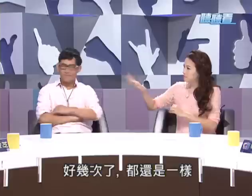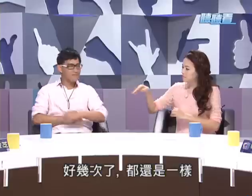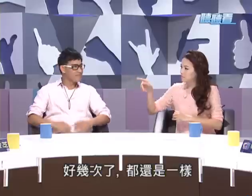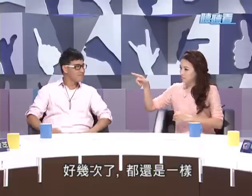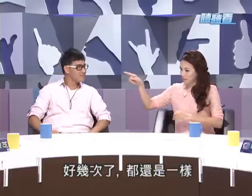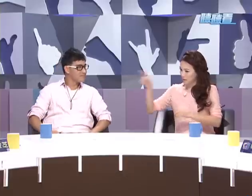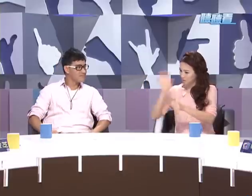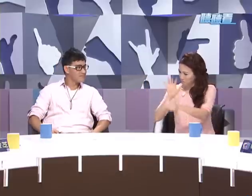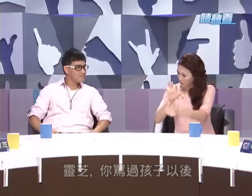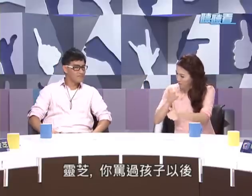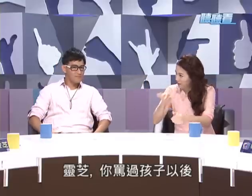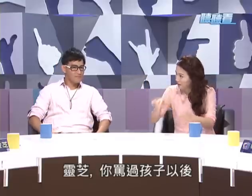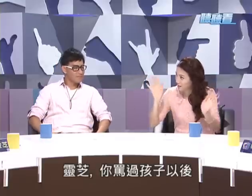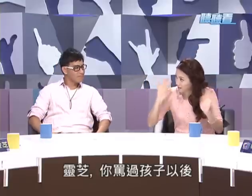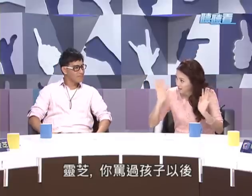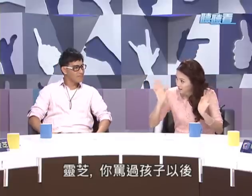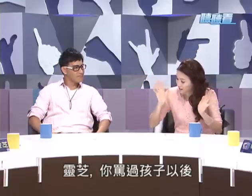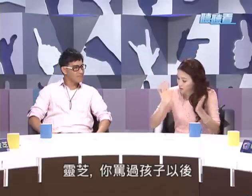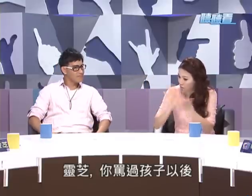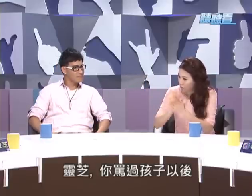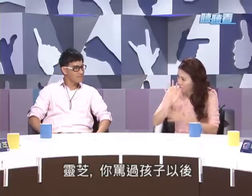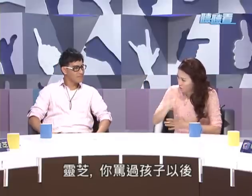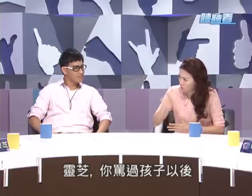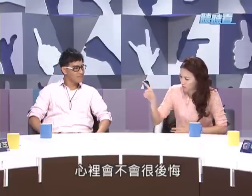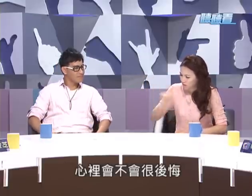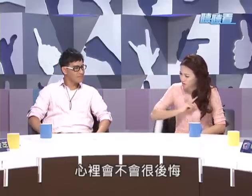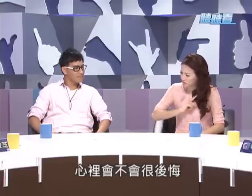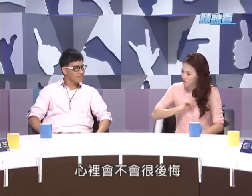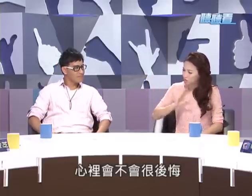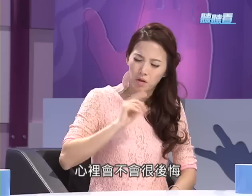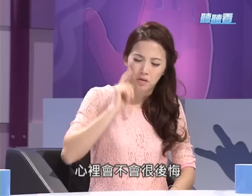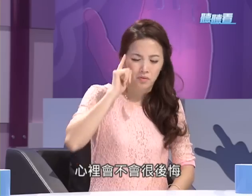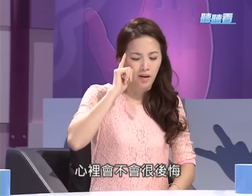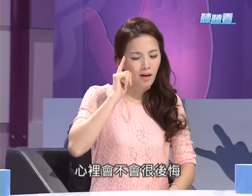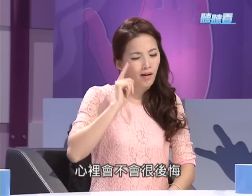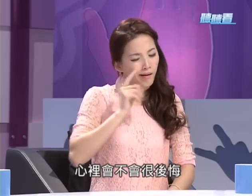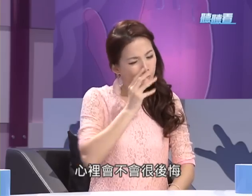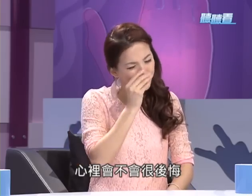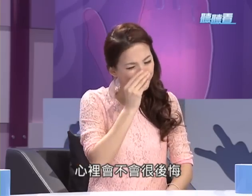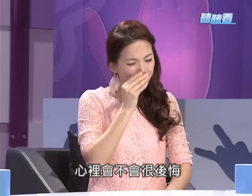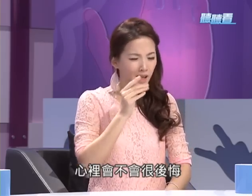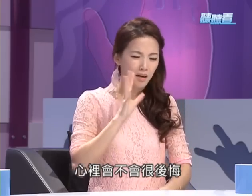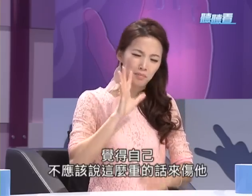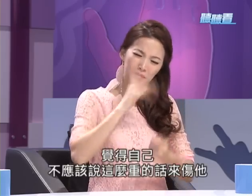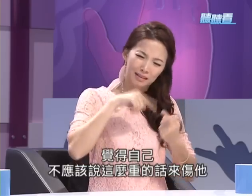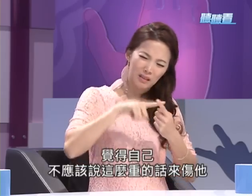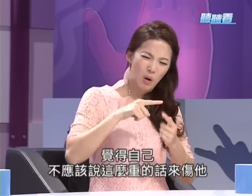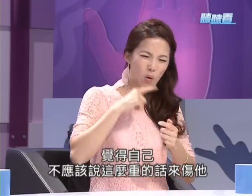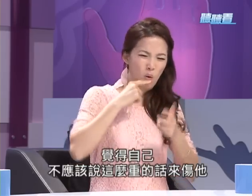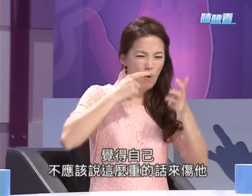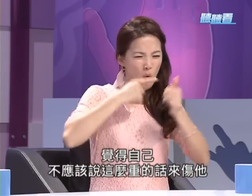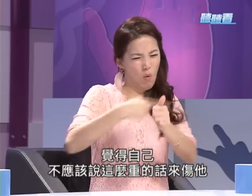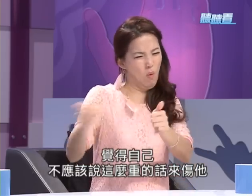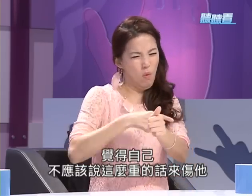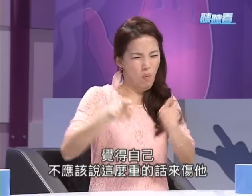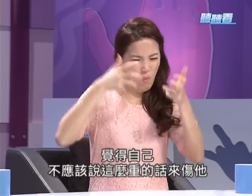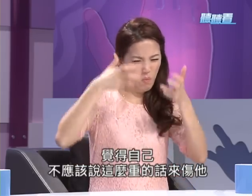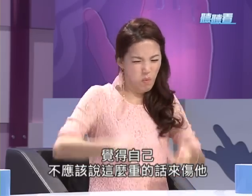还是一样。 灵芝，你骂过孩子以后，心里会不会很后悔，觉得自己不应该说这么重的话